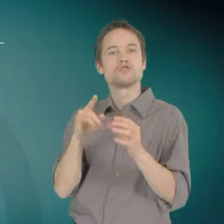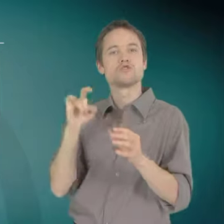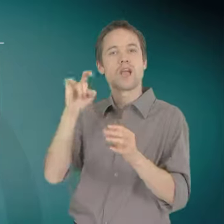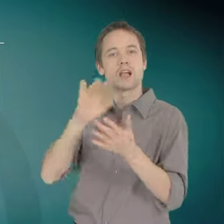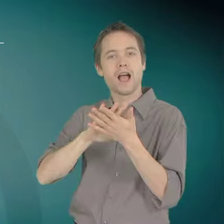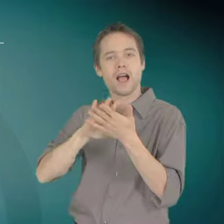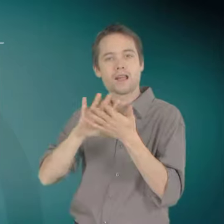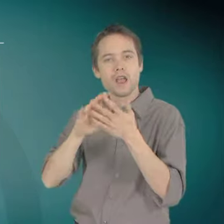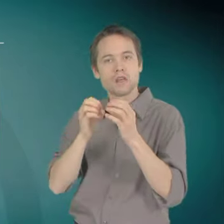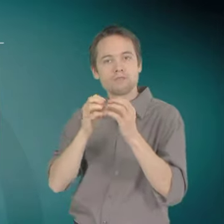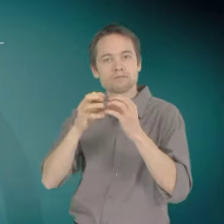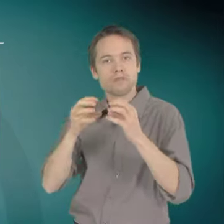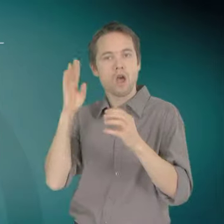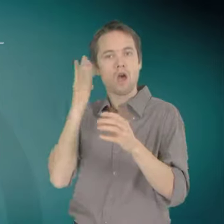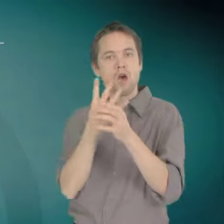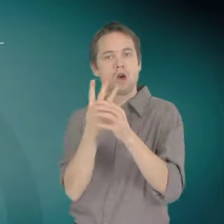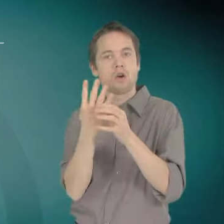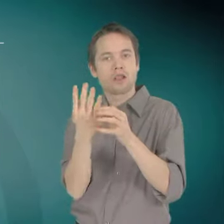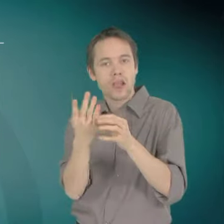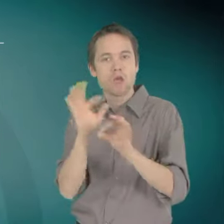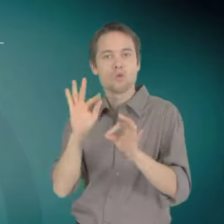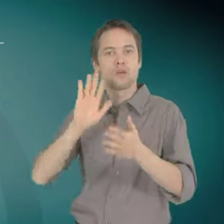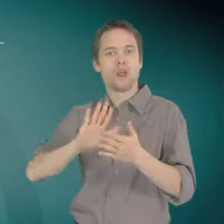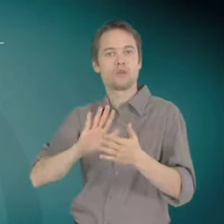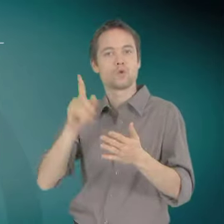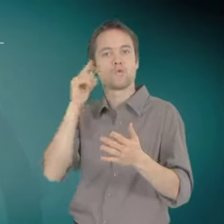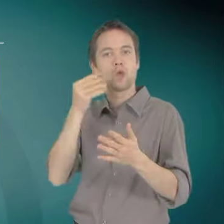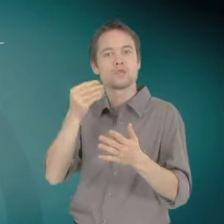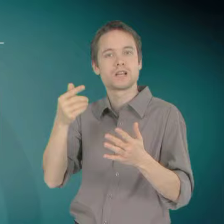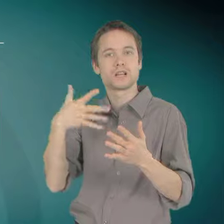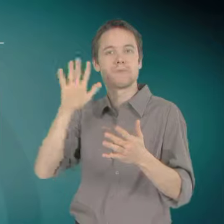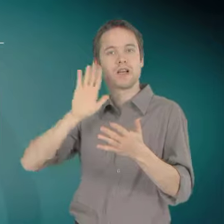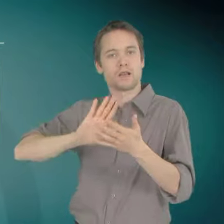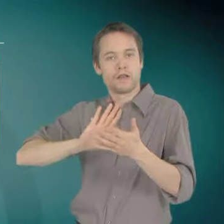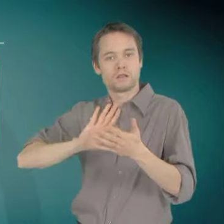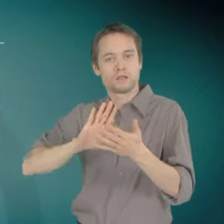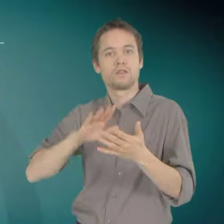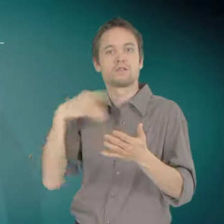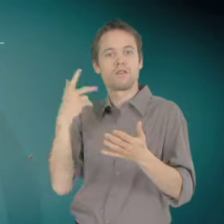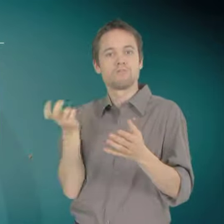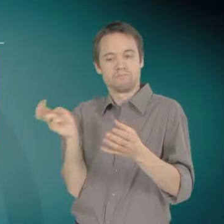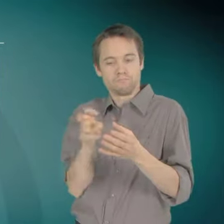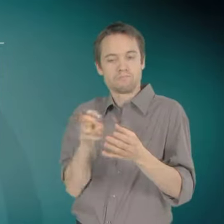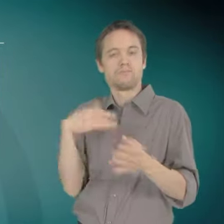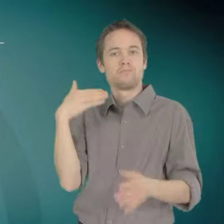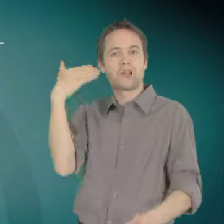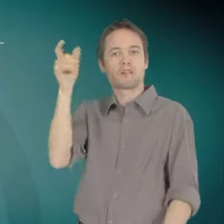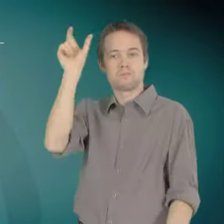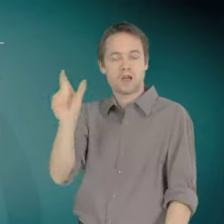bewahrt wird daraufhin wird das c implantiert so kann die implantierte person später auch hohe töne